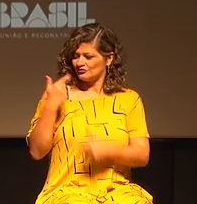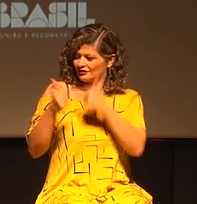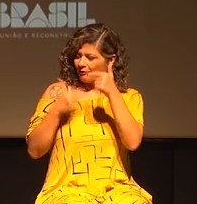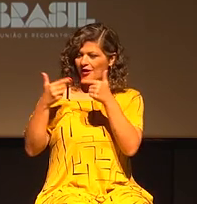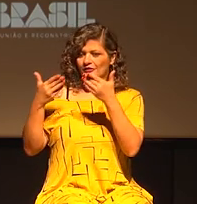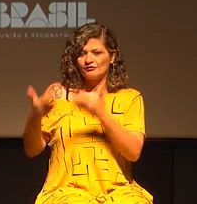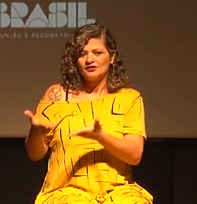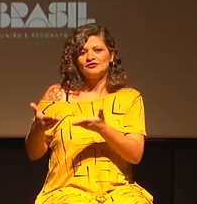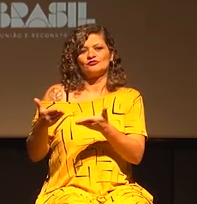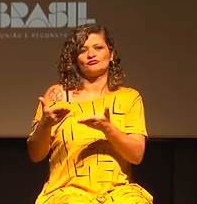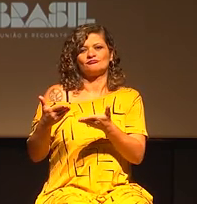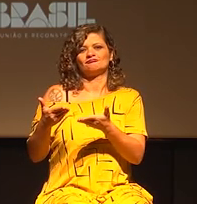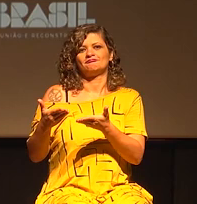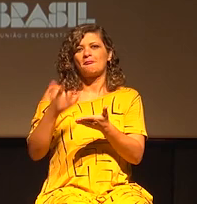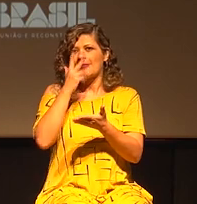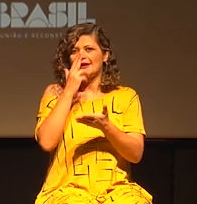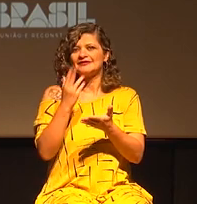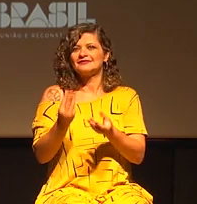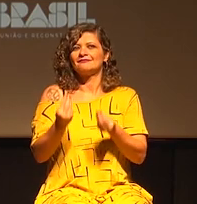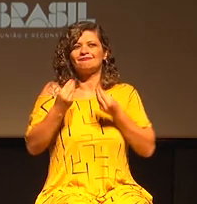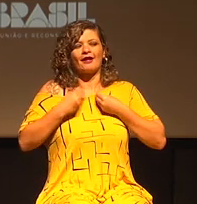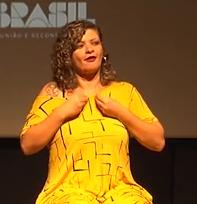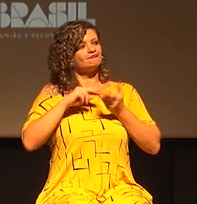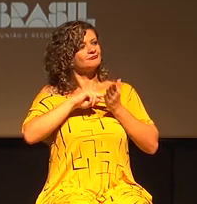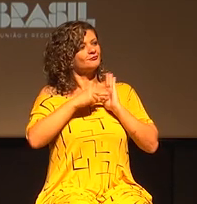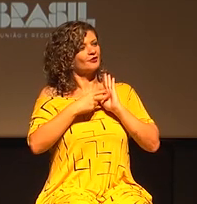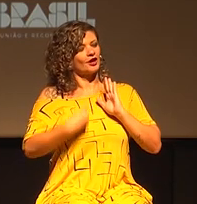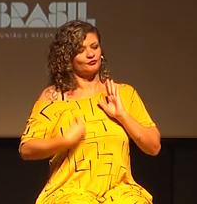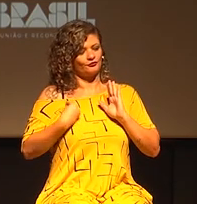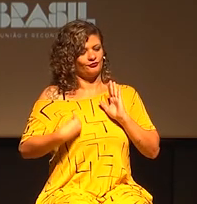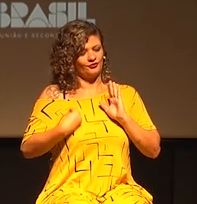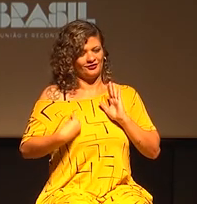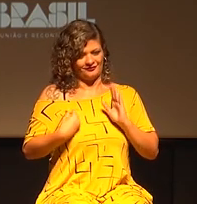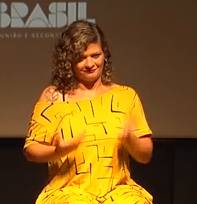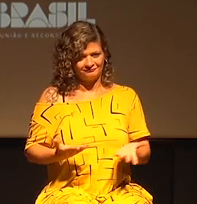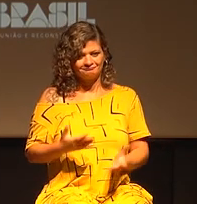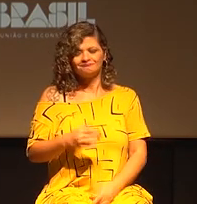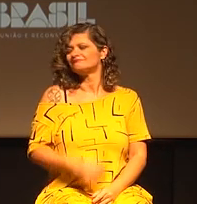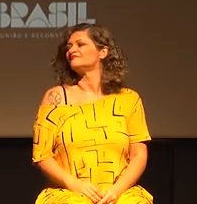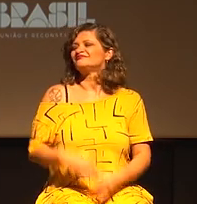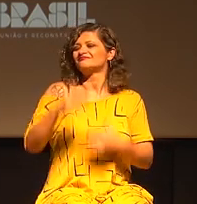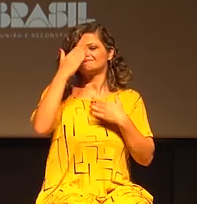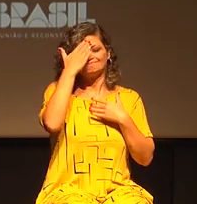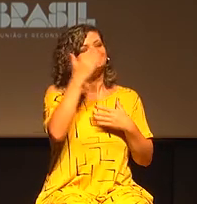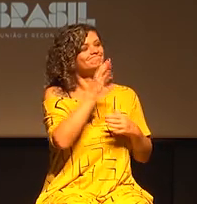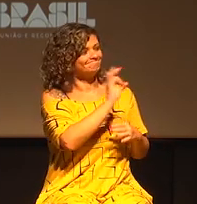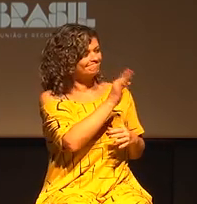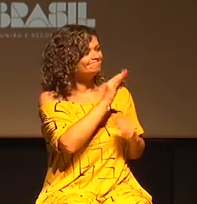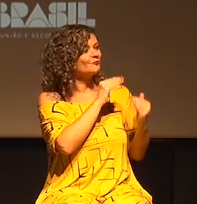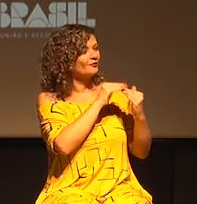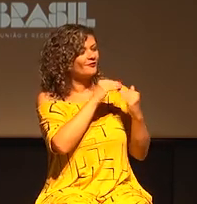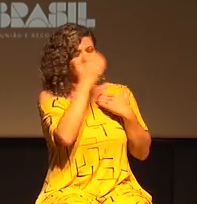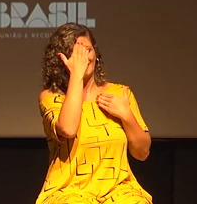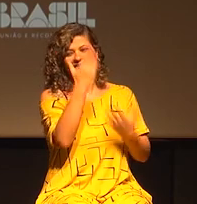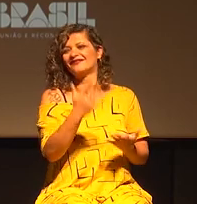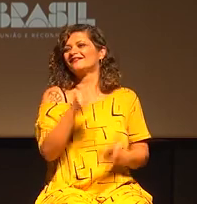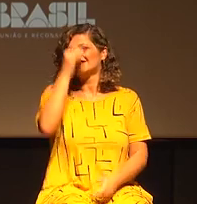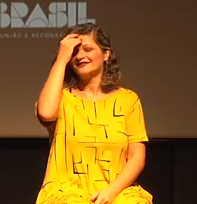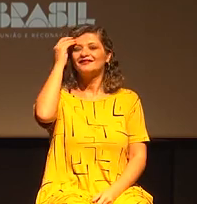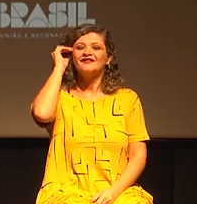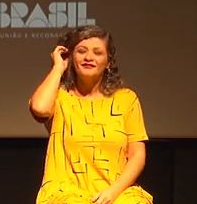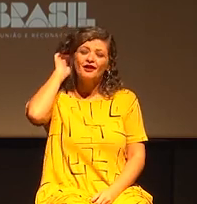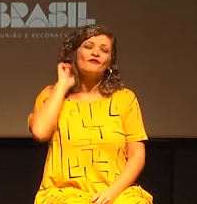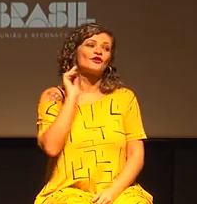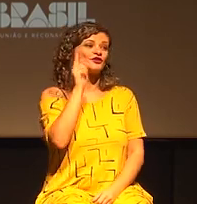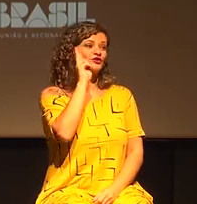isso dá muito sentido pras coisas que a gente faz sim com certeza Muito Obrigada Ju foi muito boa a sua história não foi